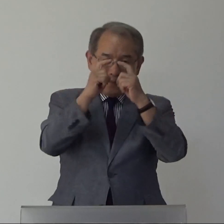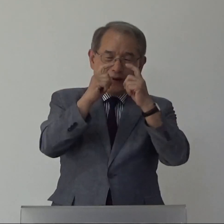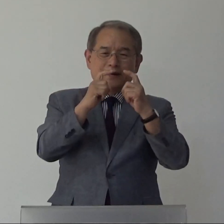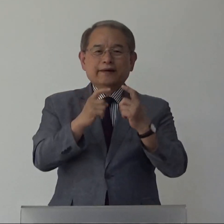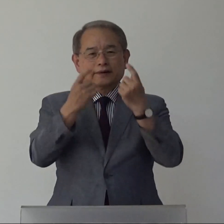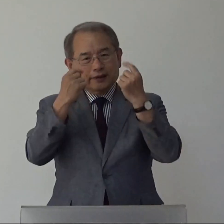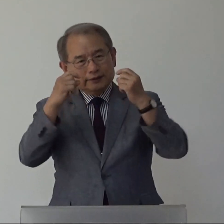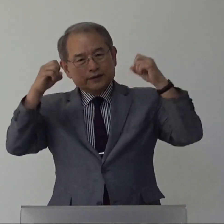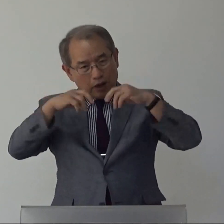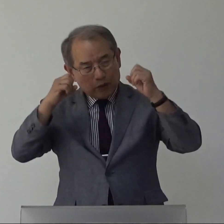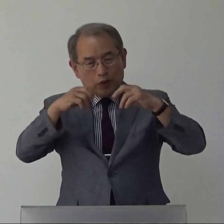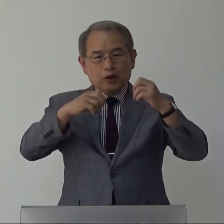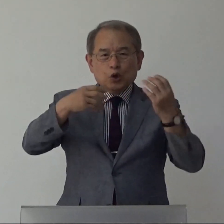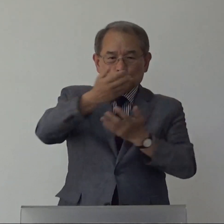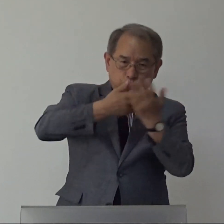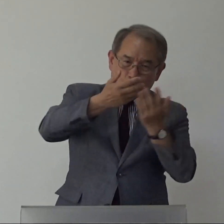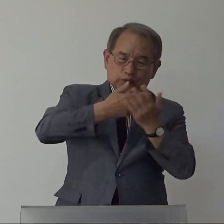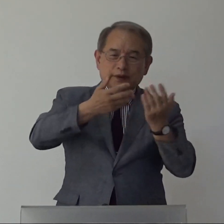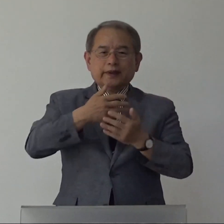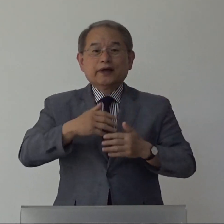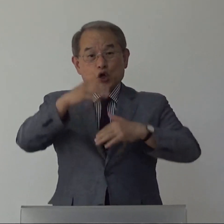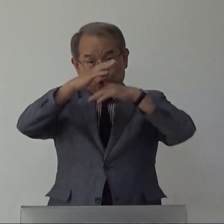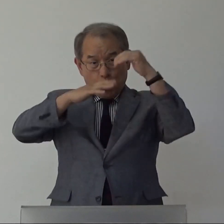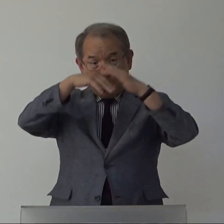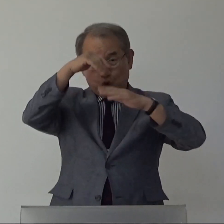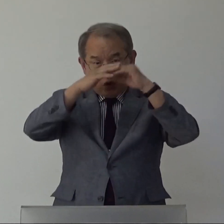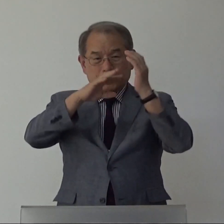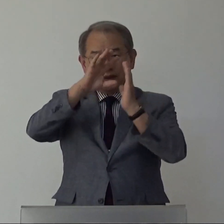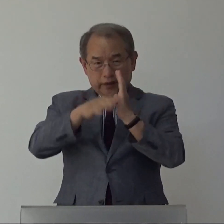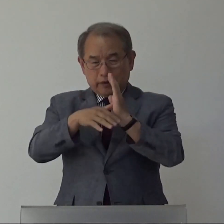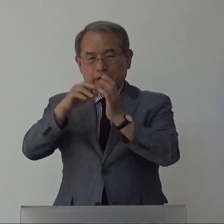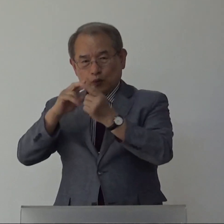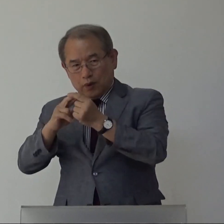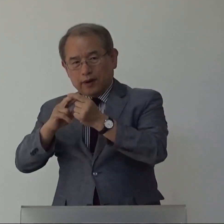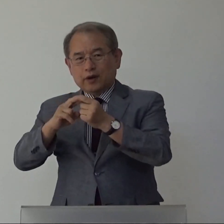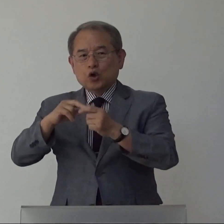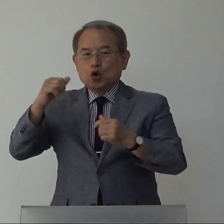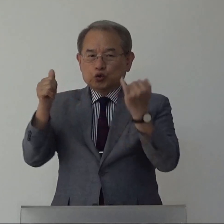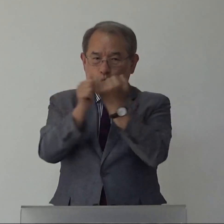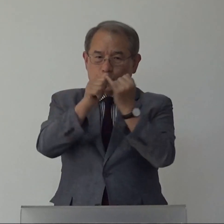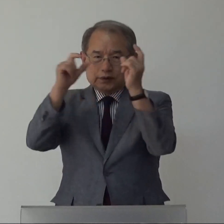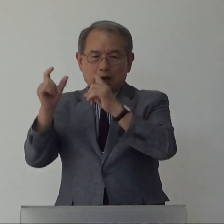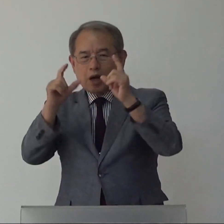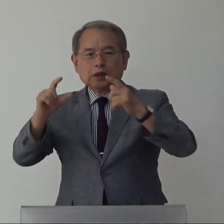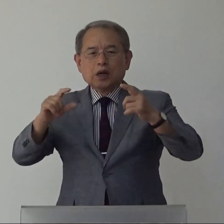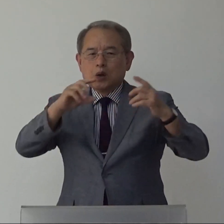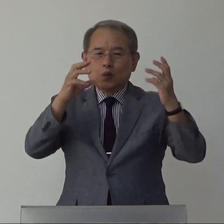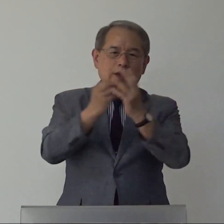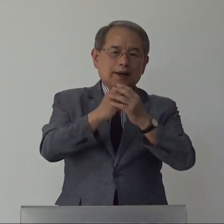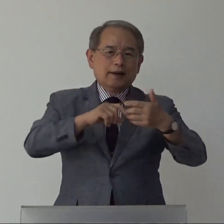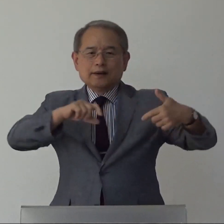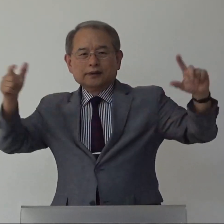여러분, 남자와 여자가 서로 눈이 맞아서 대화하고 교제하고 연애를 할